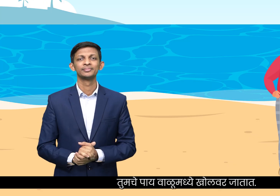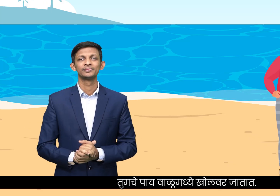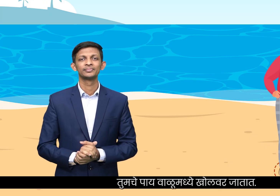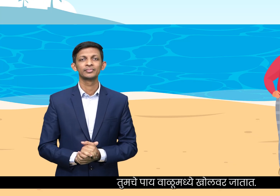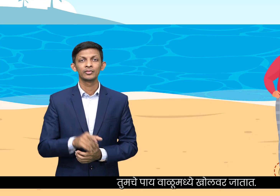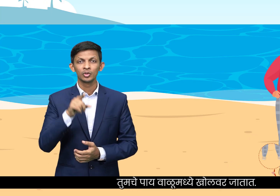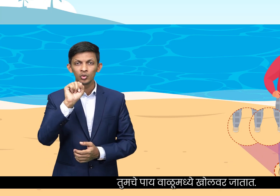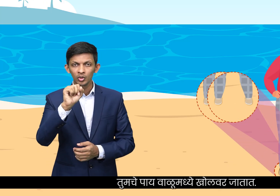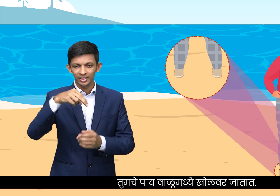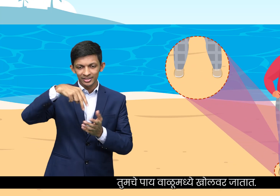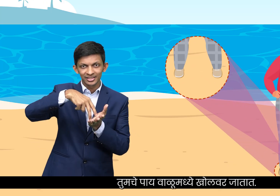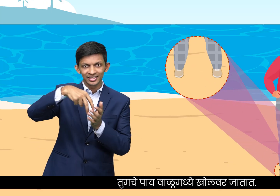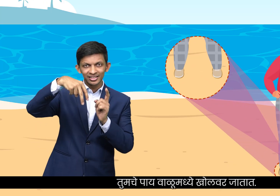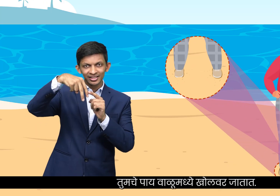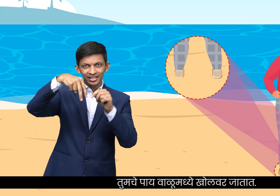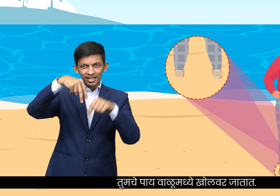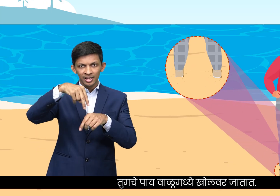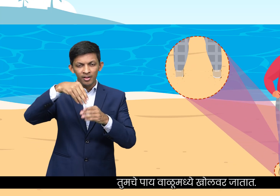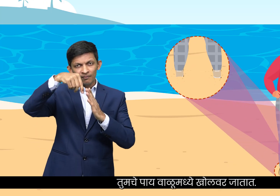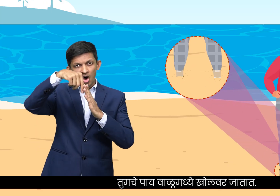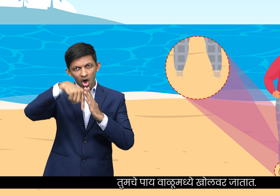तुमचे पाय वाळूमध्ये खोलवर जातात.